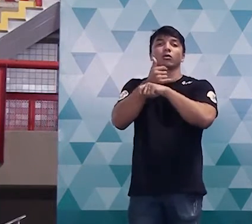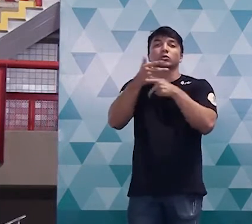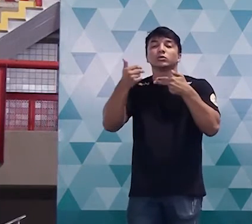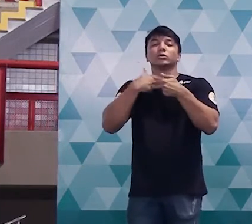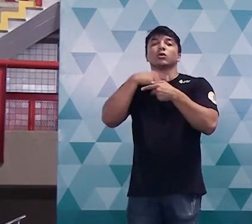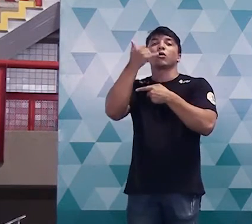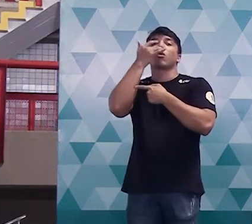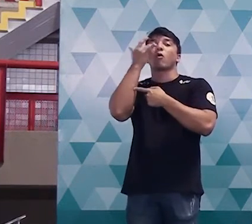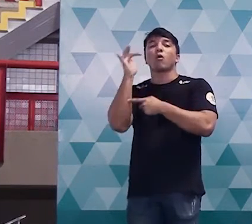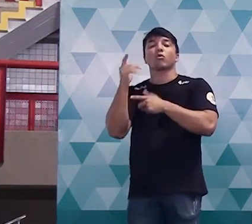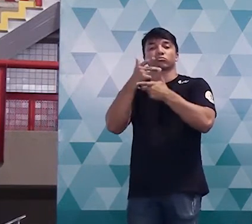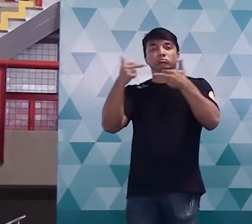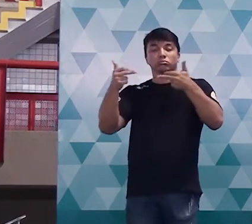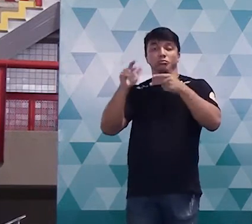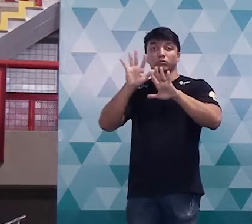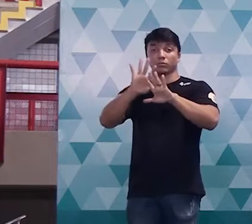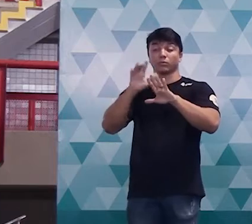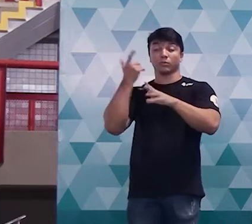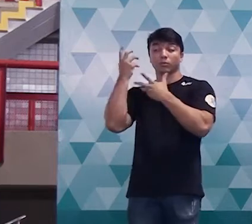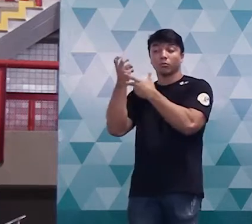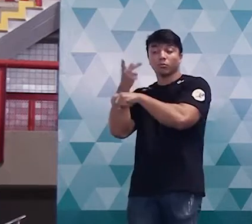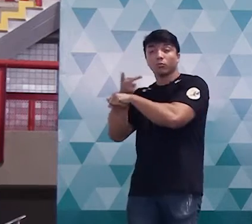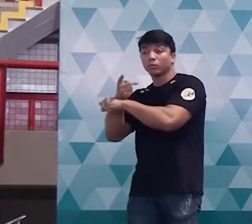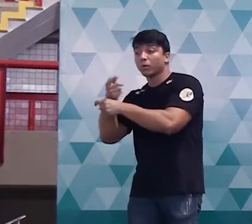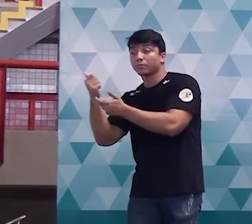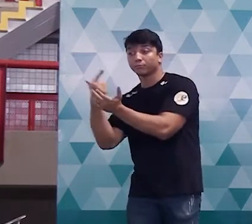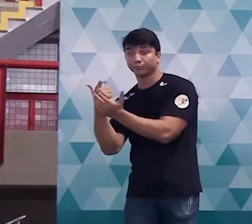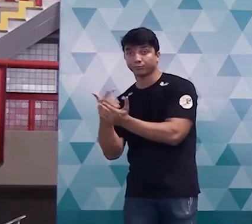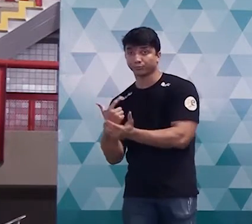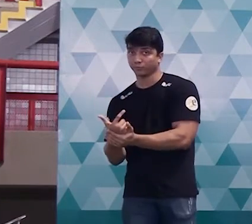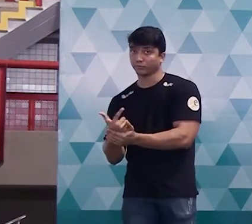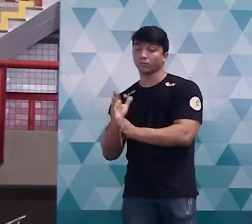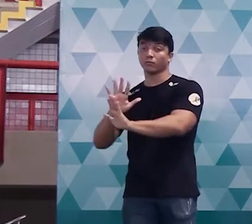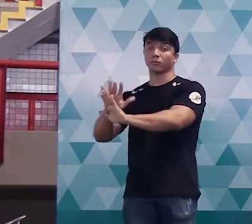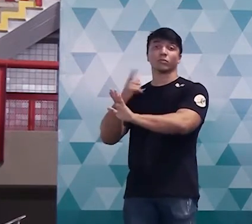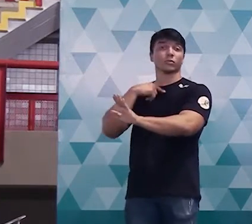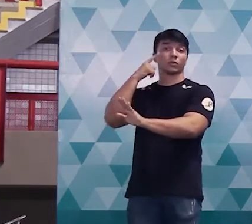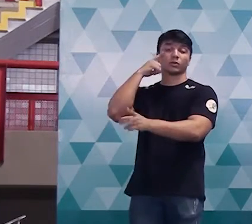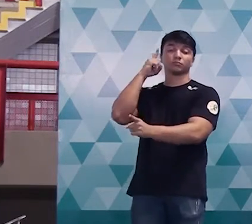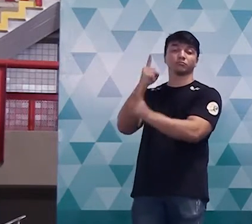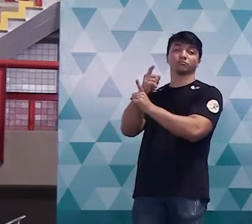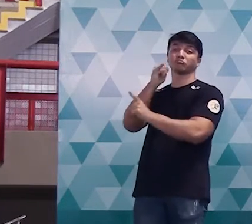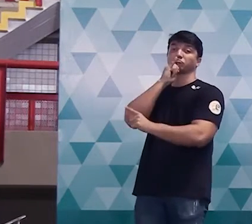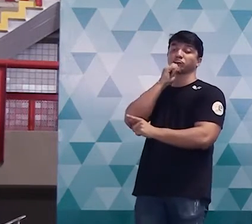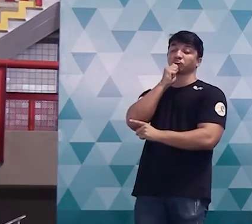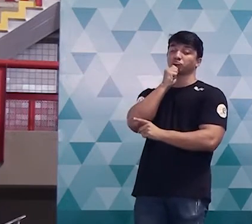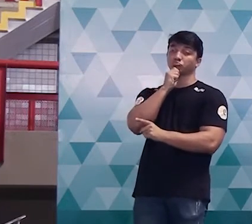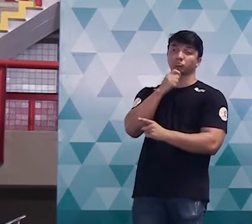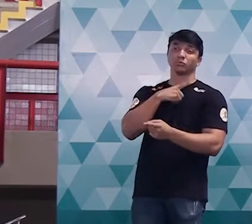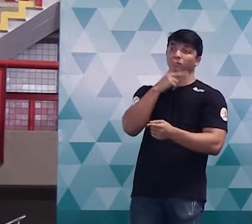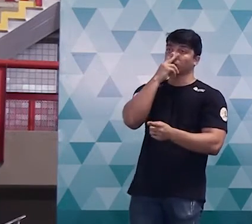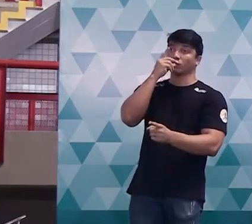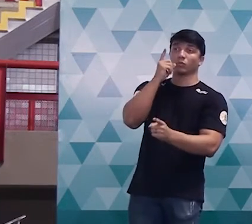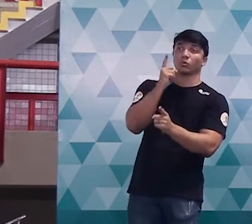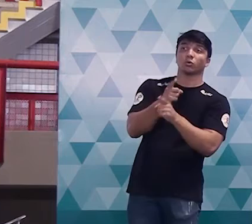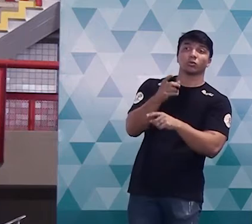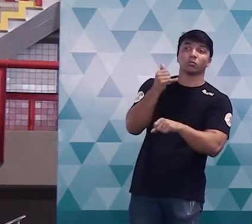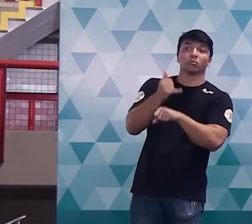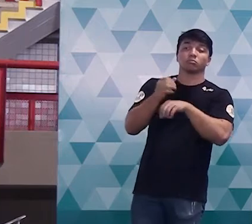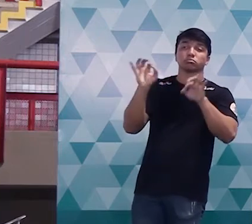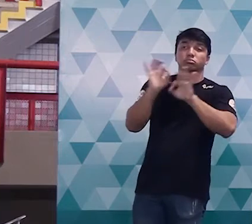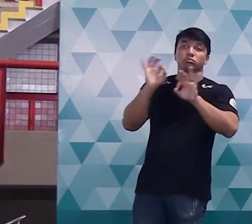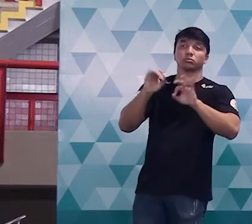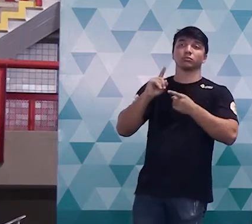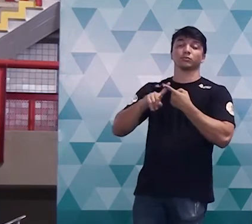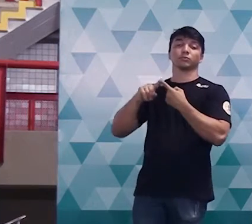em busca de mercado consumidor. Só que eles vão chegar aqui, nem se foi encontrado metais preciosos de cara, e também, ao